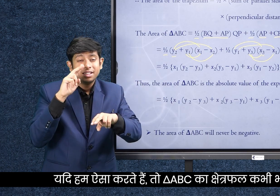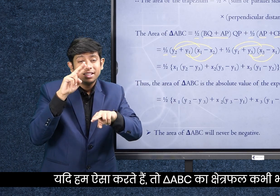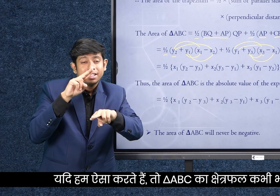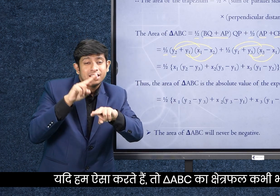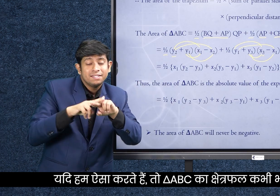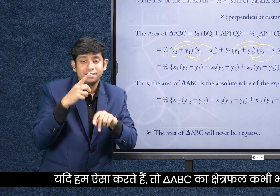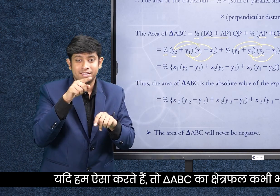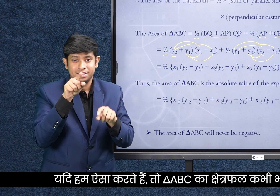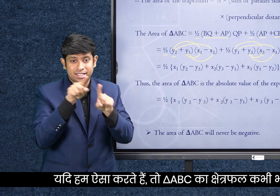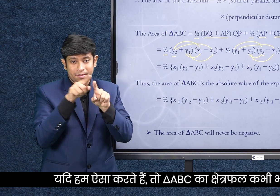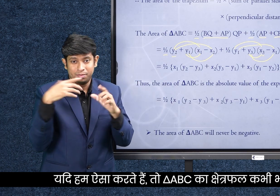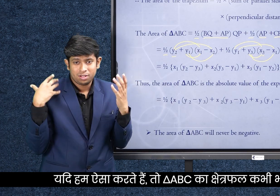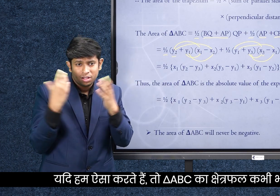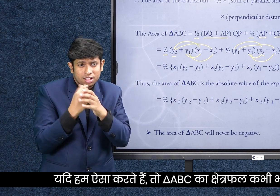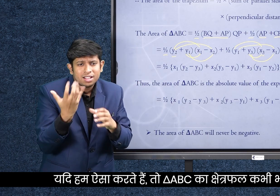होगा।